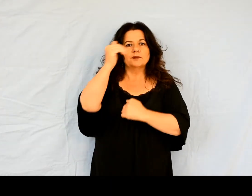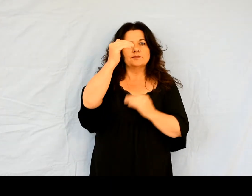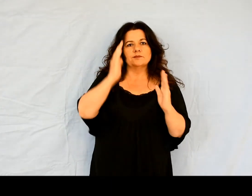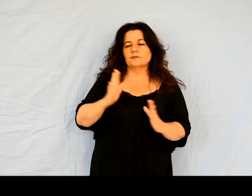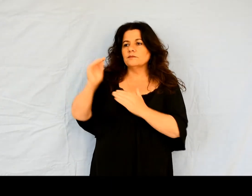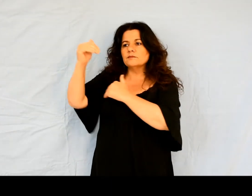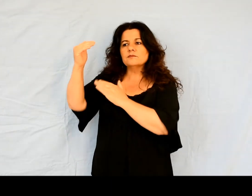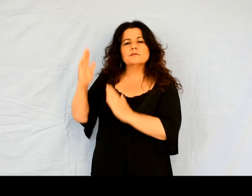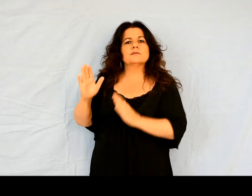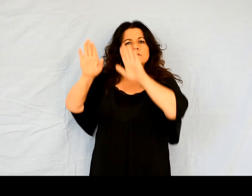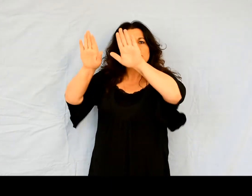se placer là,